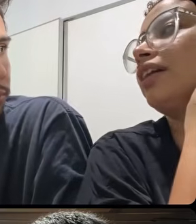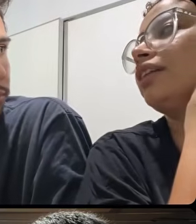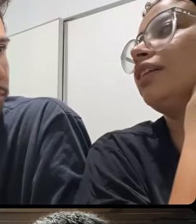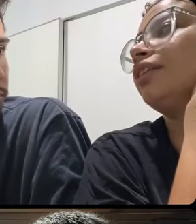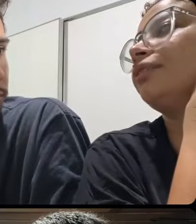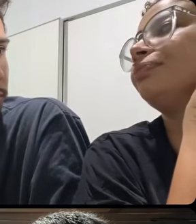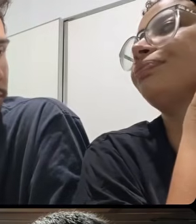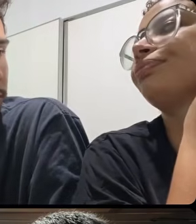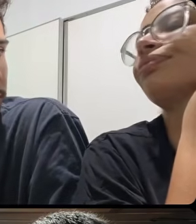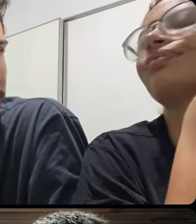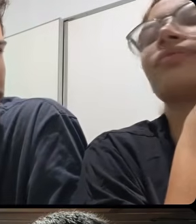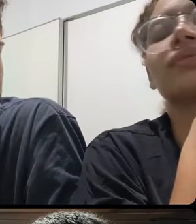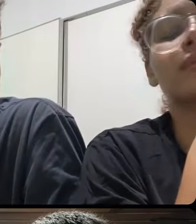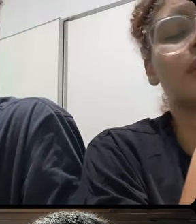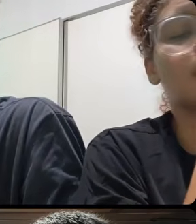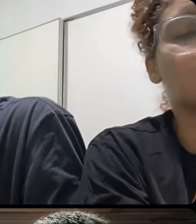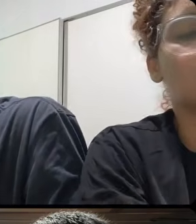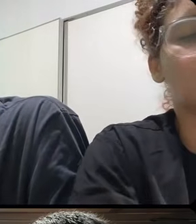Você fala.